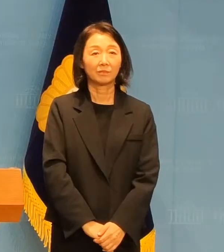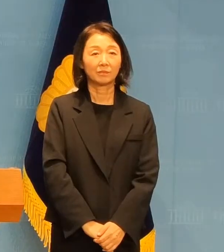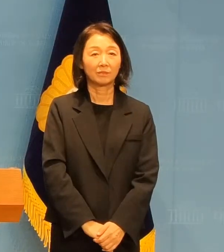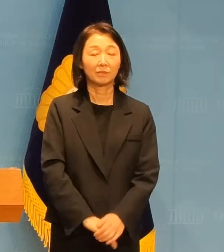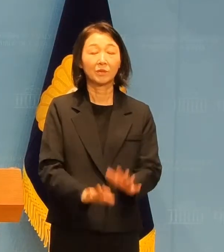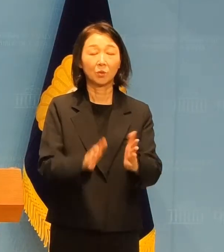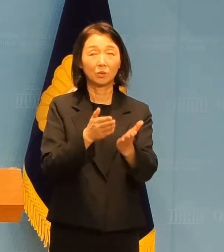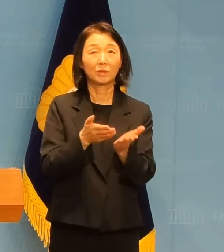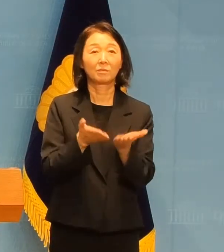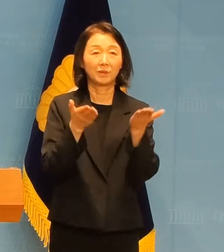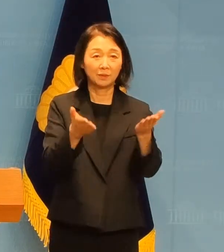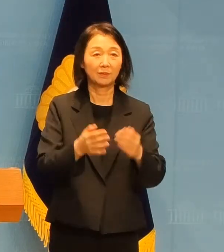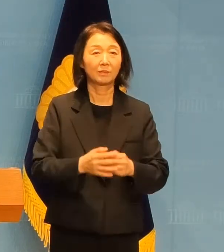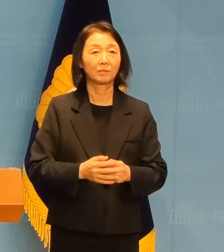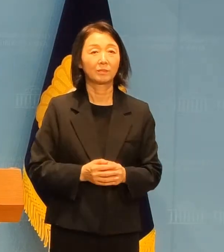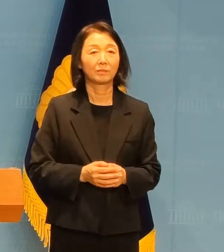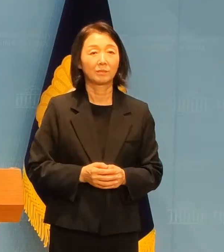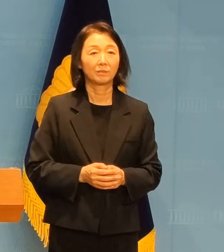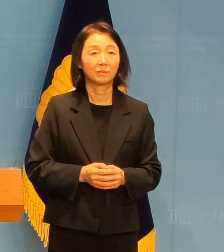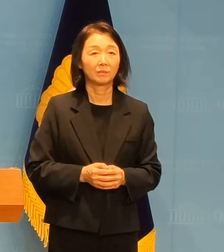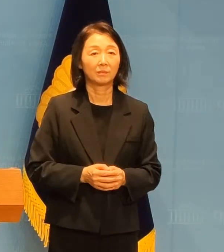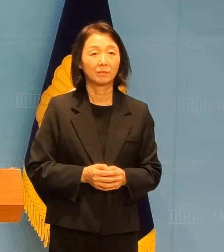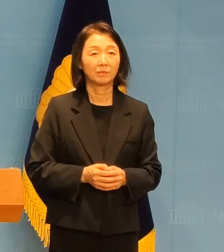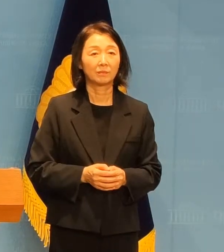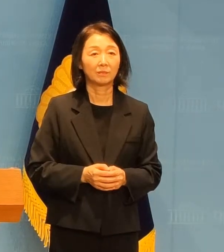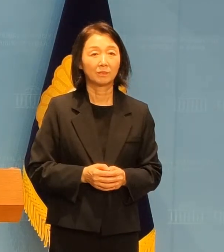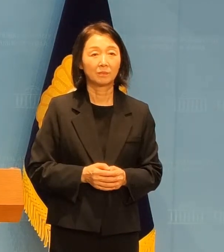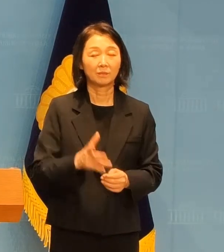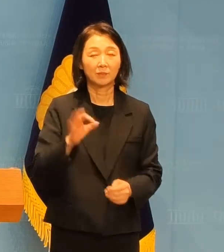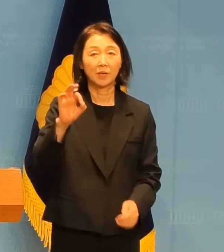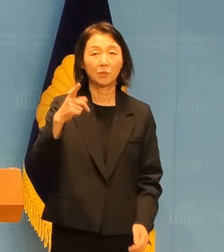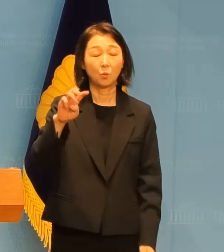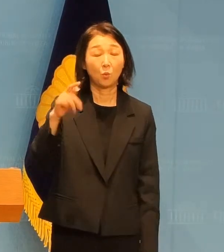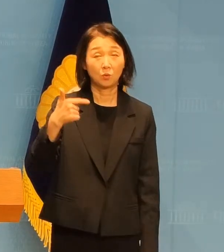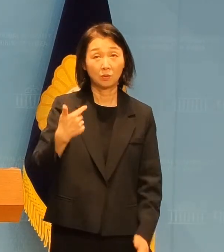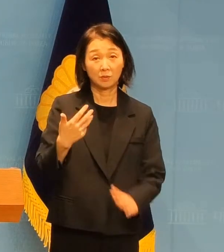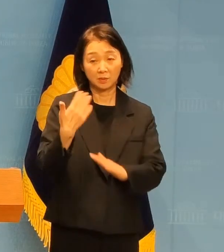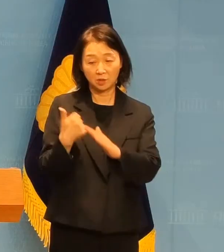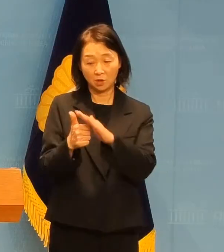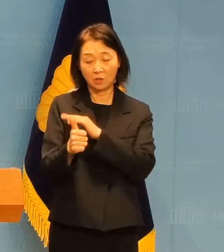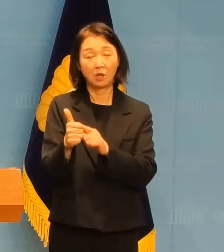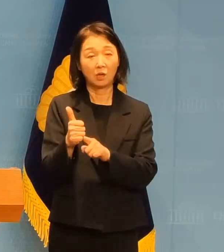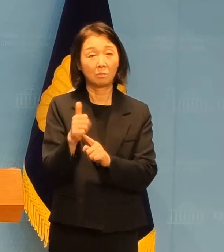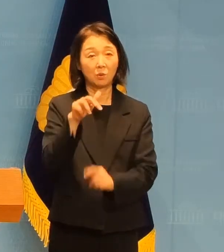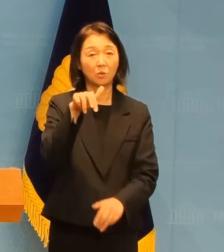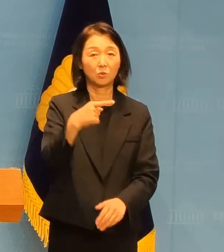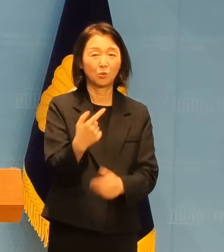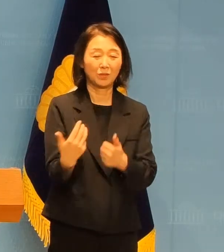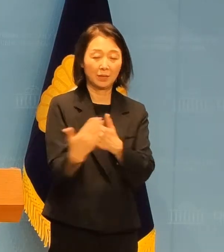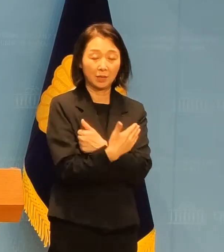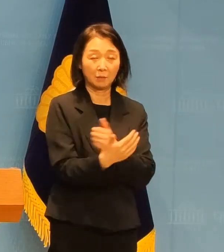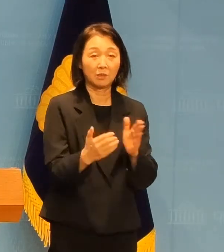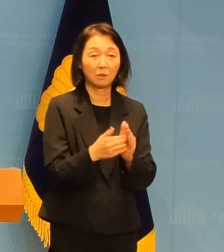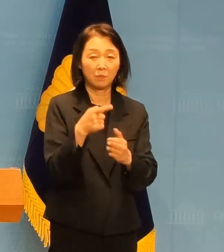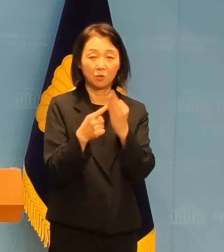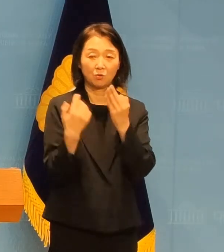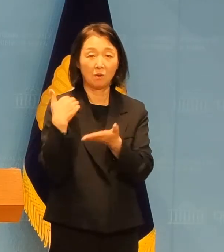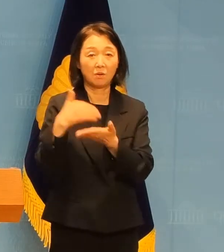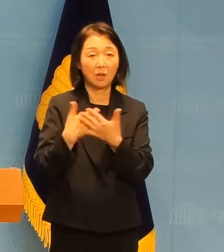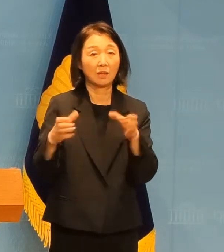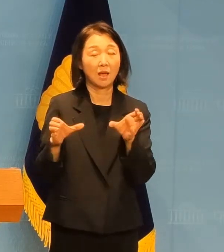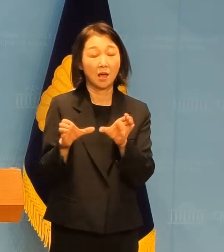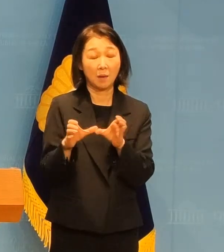오늘 브리핑 진행하겠습니다. 한동훈 전 대표는 조희대에 감싸며 윤 어게인